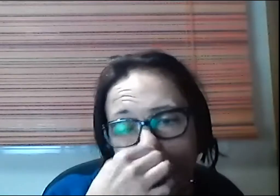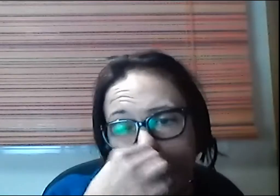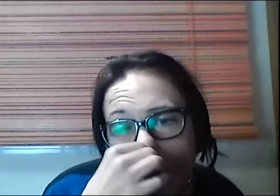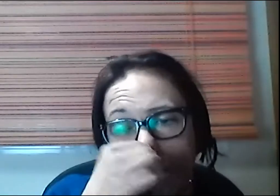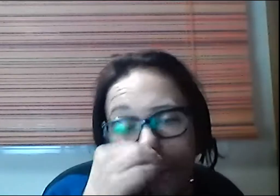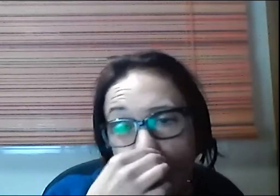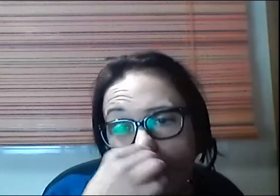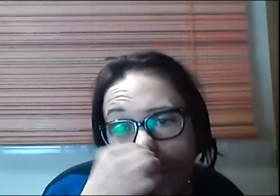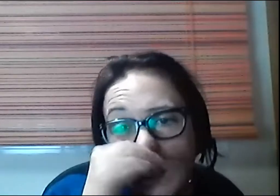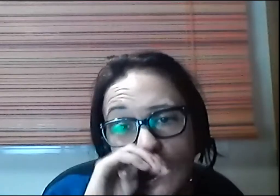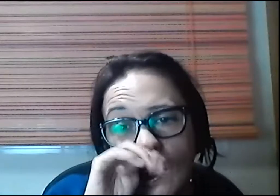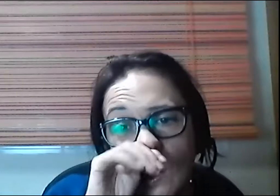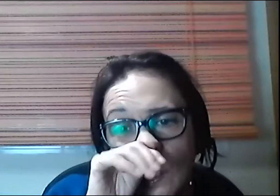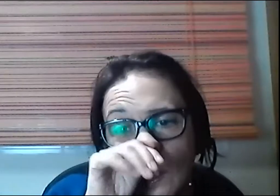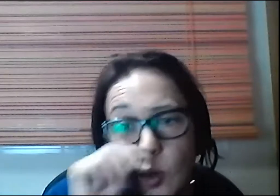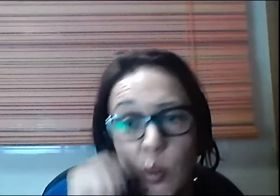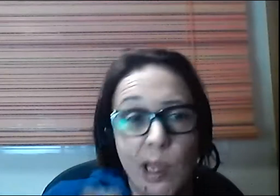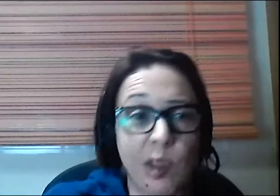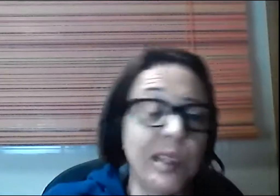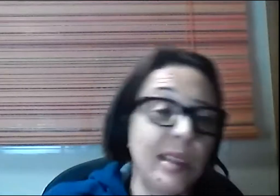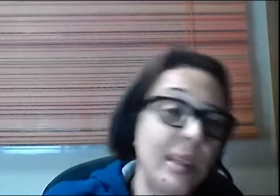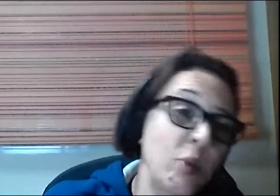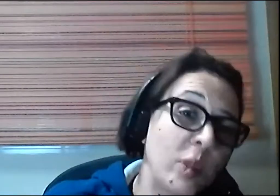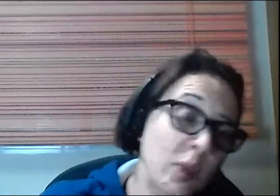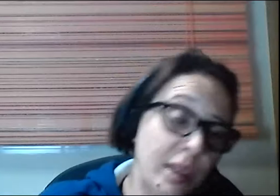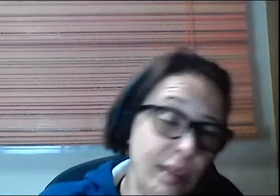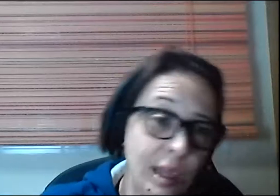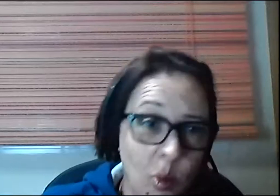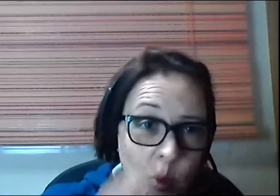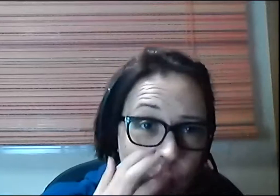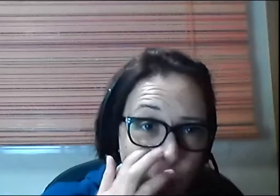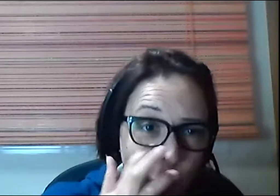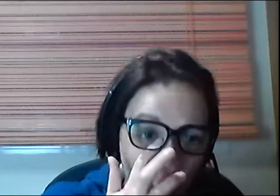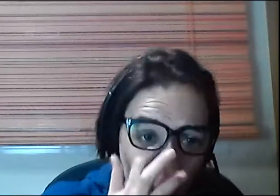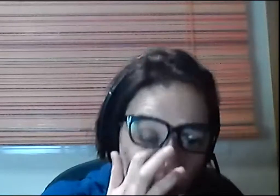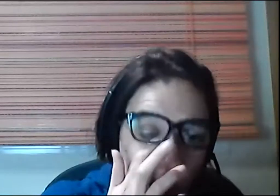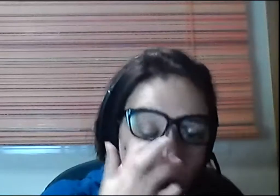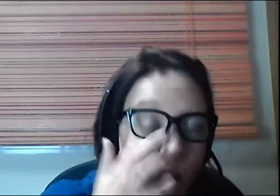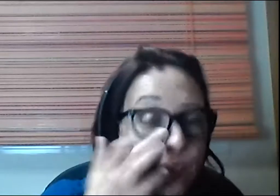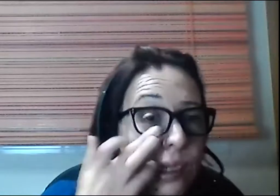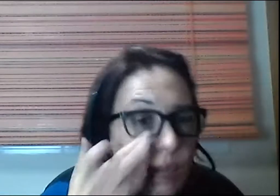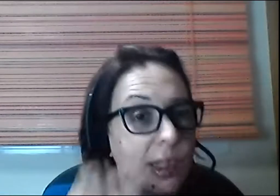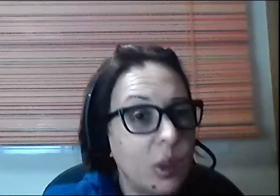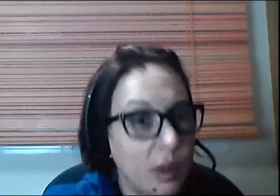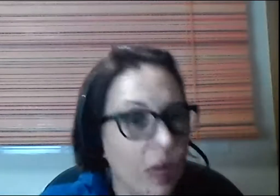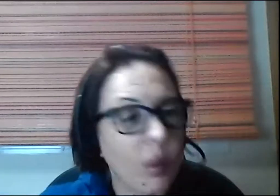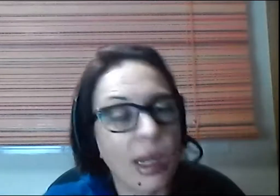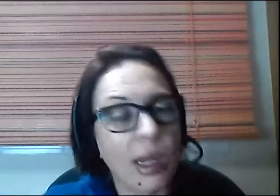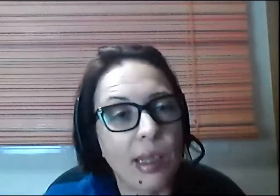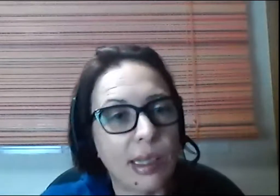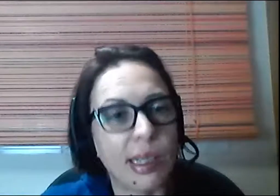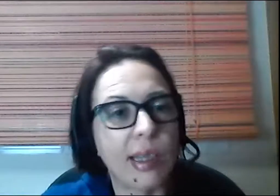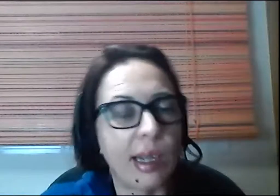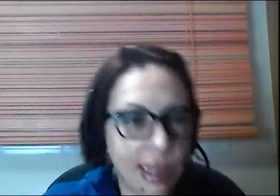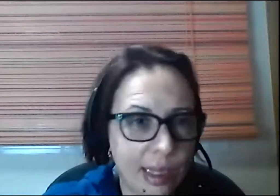Sí, que hablaran, pero que hablaran de la jubilación de un centro de día o sea, al dejar de ir al centro de día o dejar